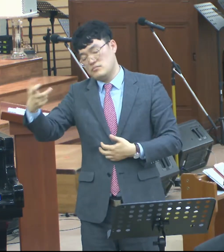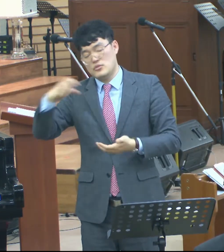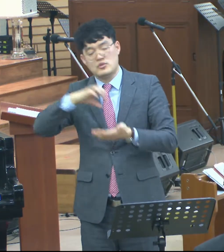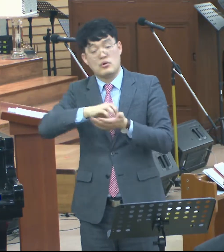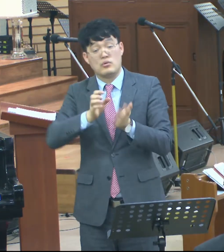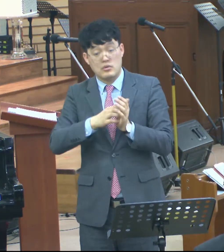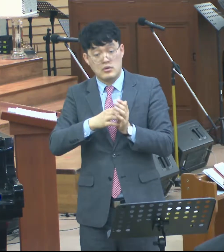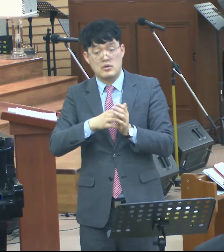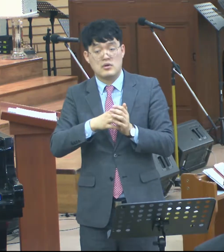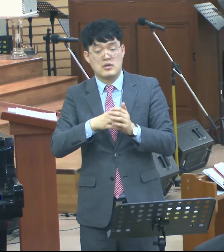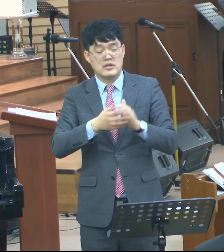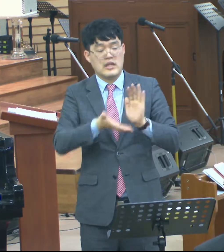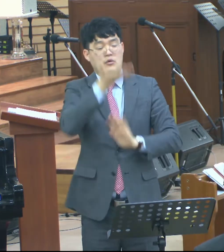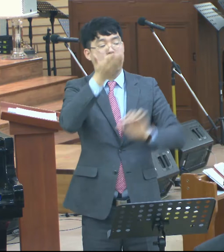아무리 집을 많이 지어도 소용이 없어요.